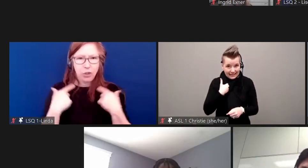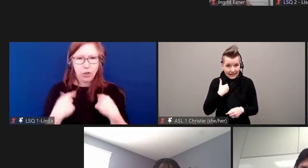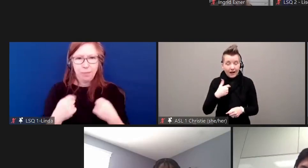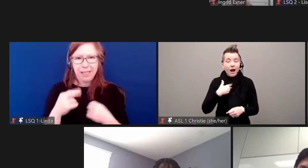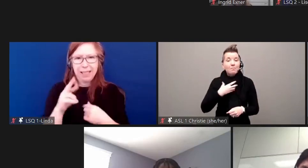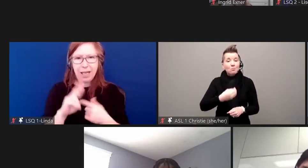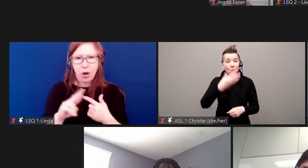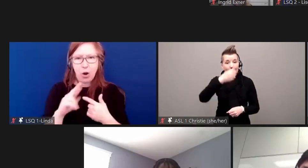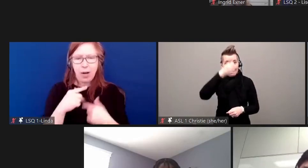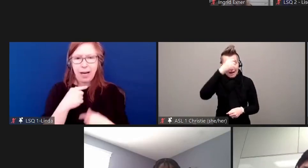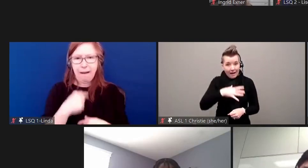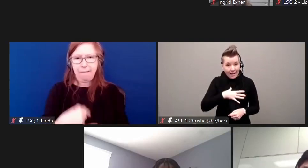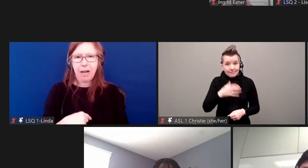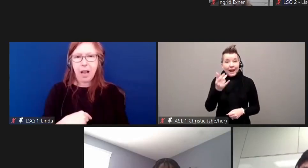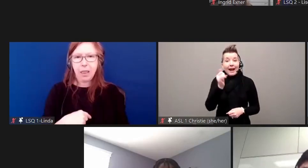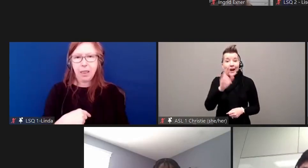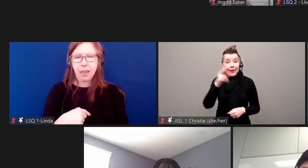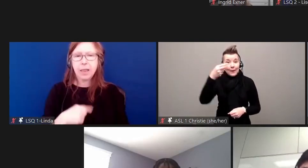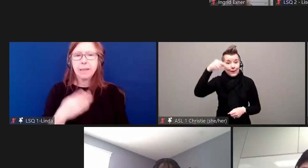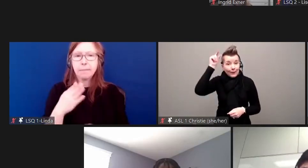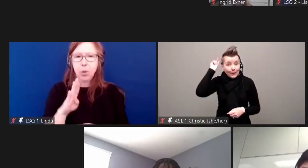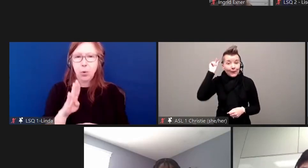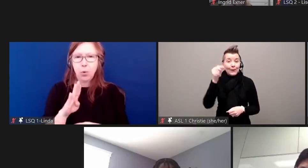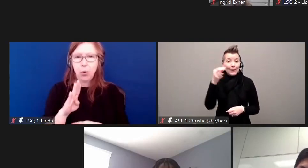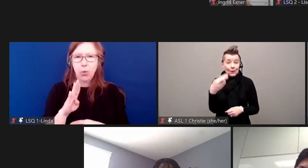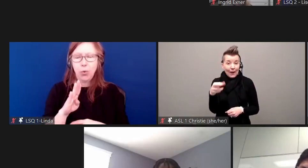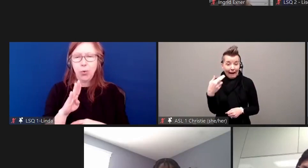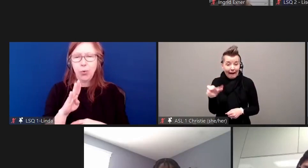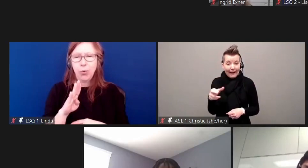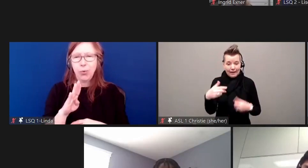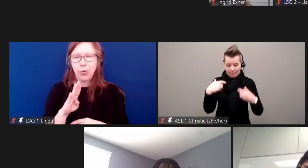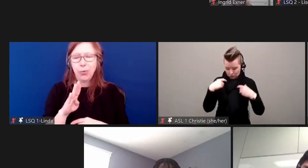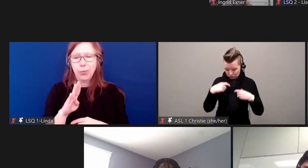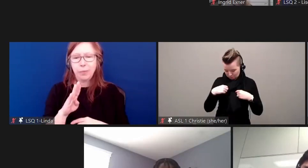rose, cravate bleue avec les,